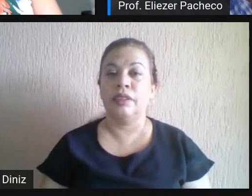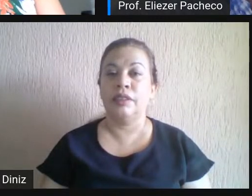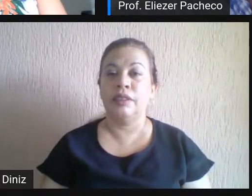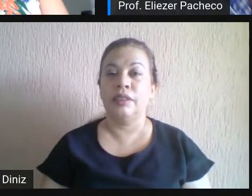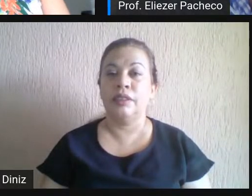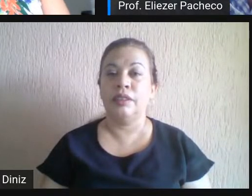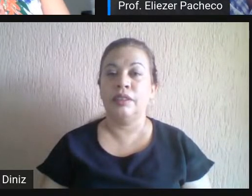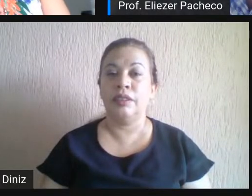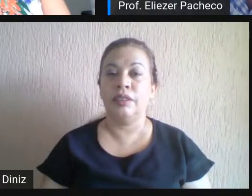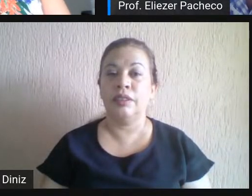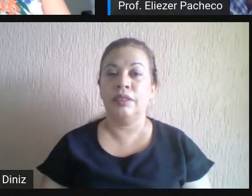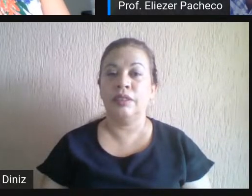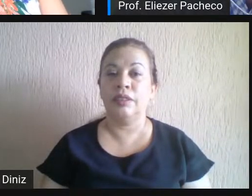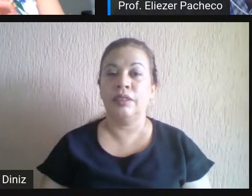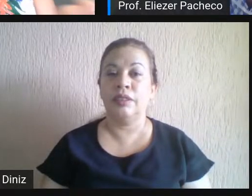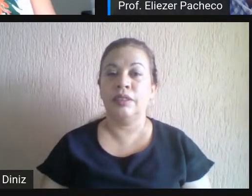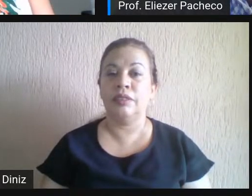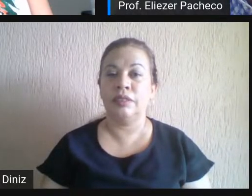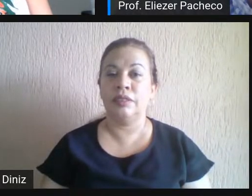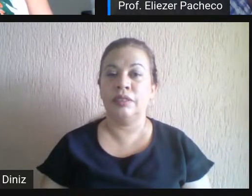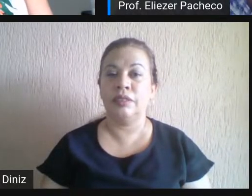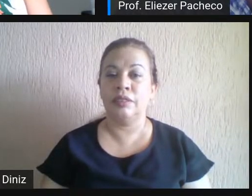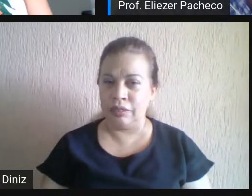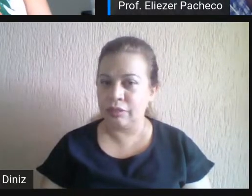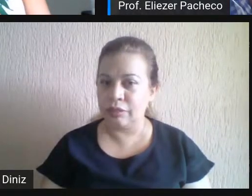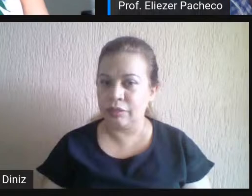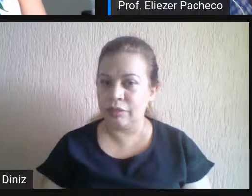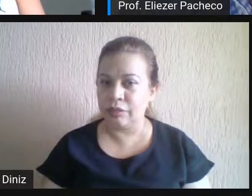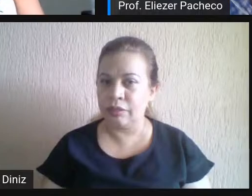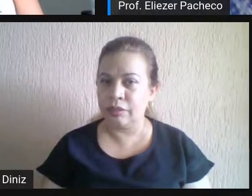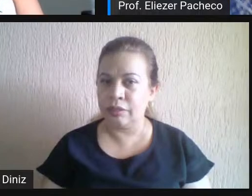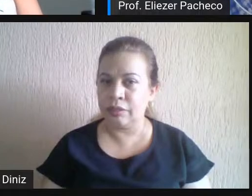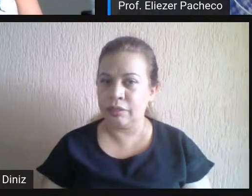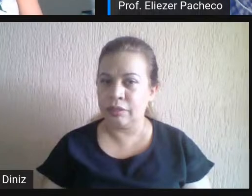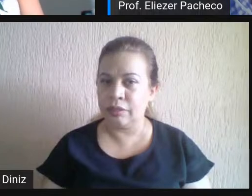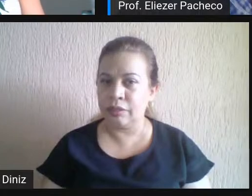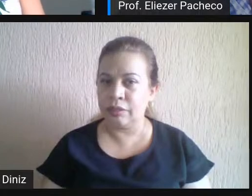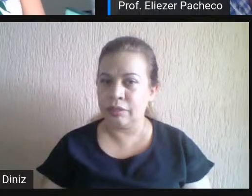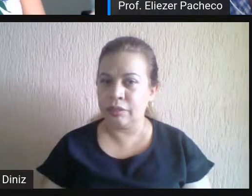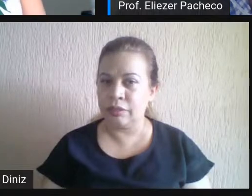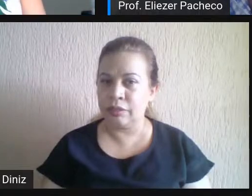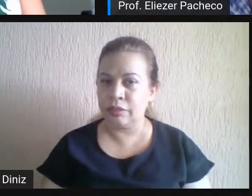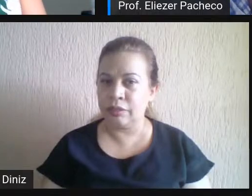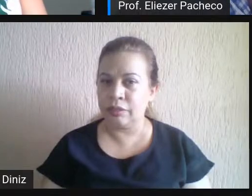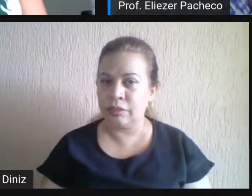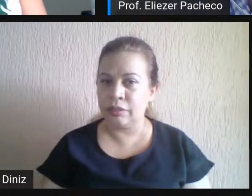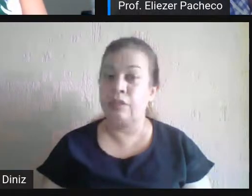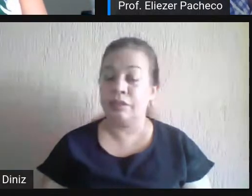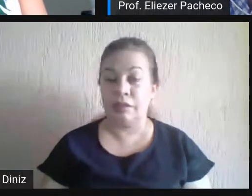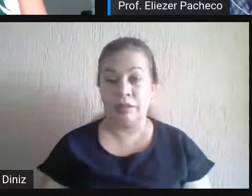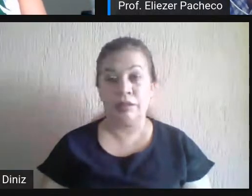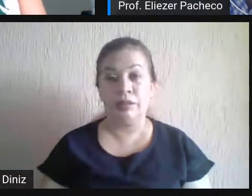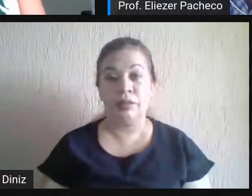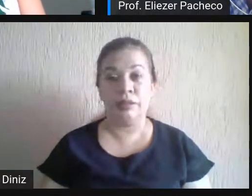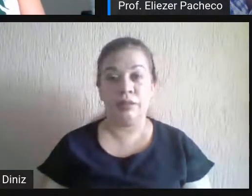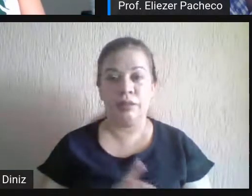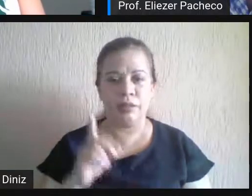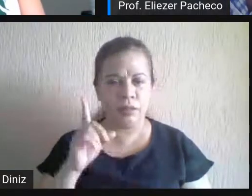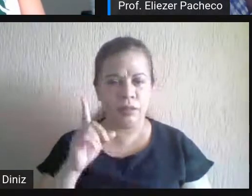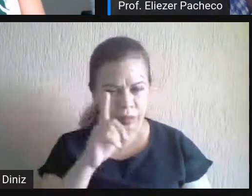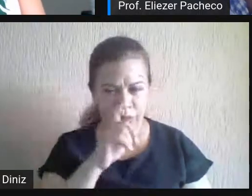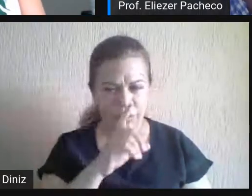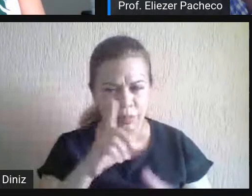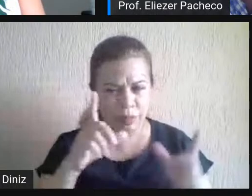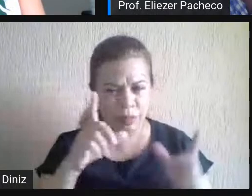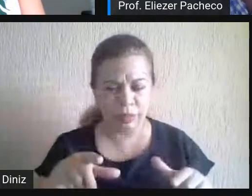dificilmente leva a algum lugar. Nessa questão da disputa política, e se trata disso, nós temos que